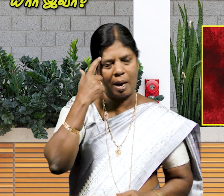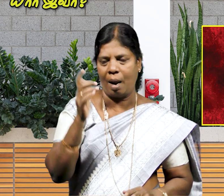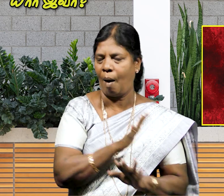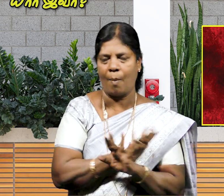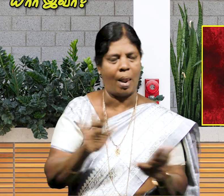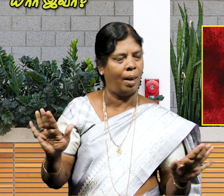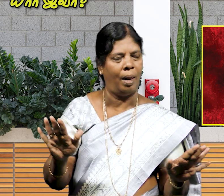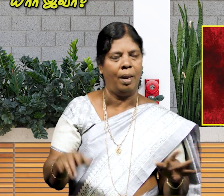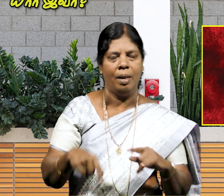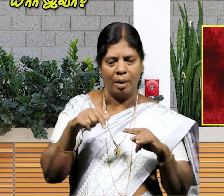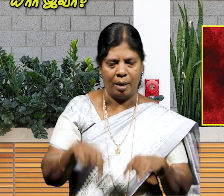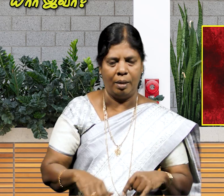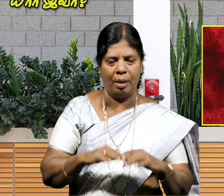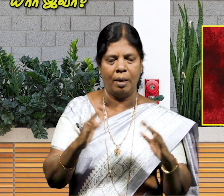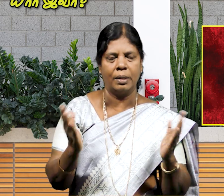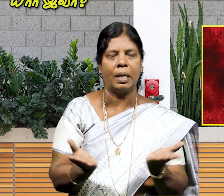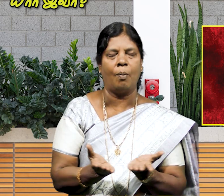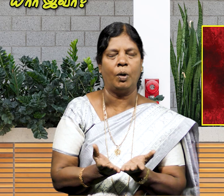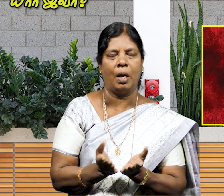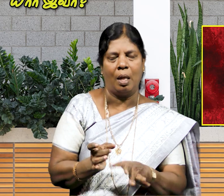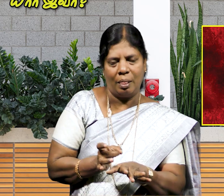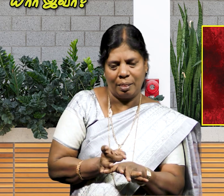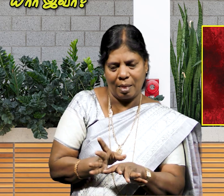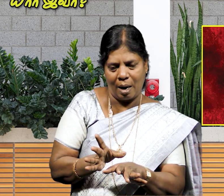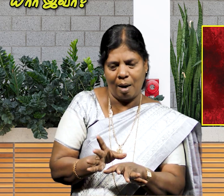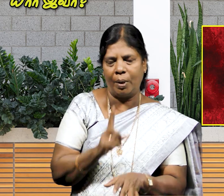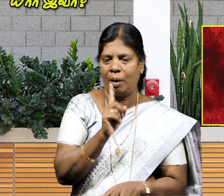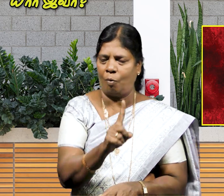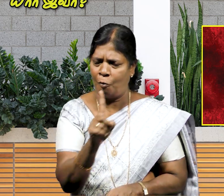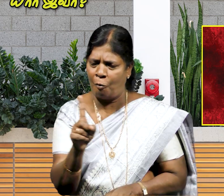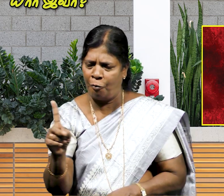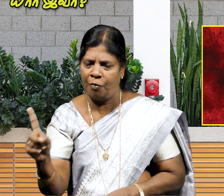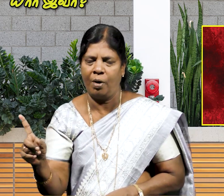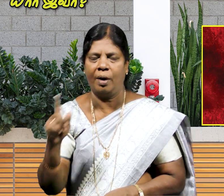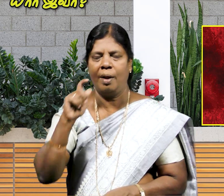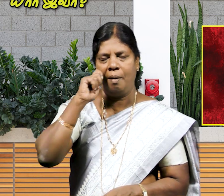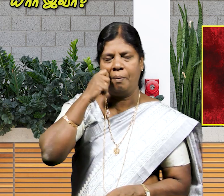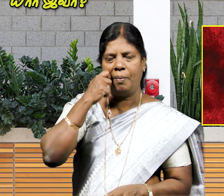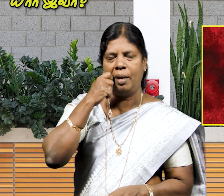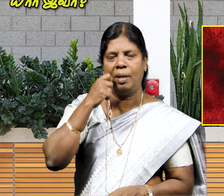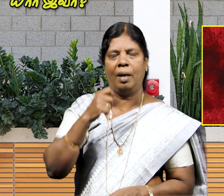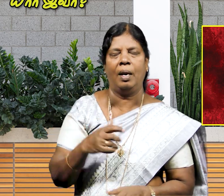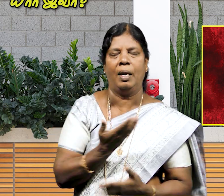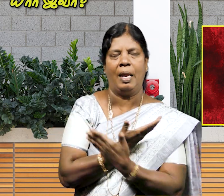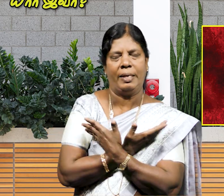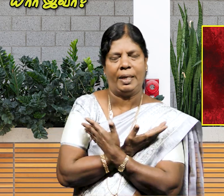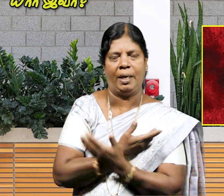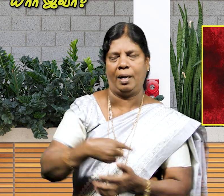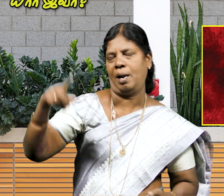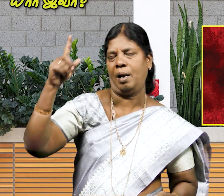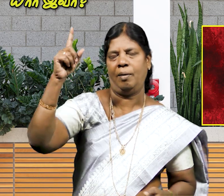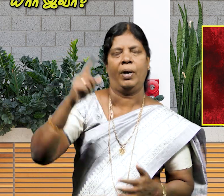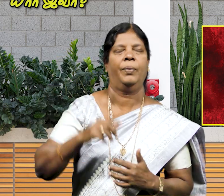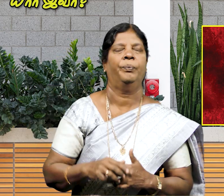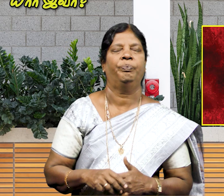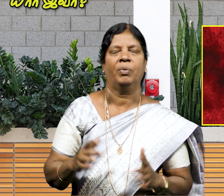எண்ணாமல் இந்த சமூகத்திலே புறந்தள்ளப்பட்ட ஒவ்வொரு மக்களையும் நேசிக்கிற